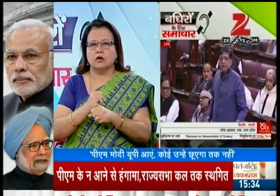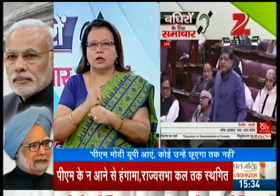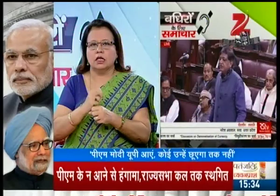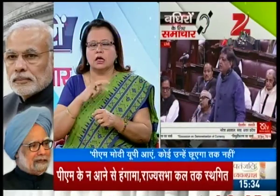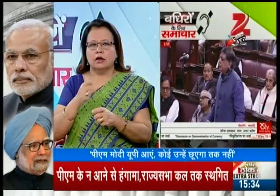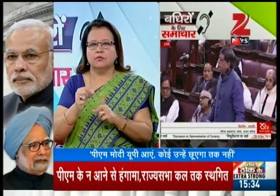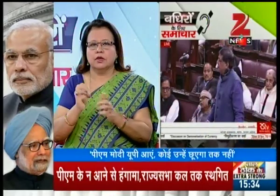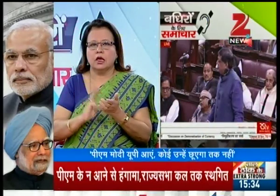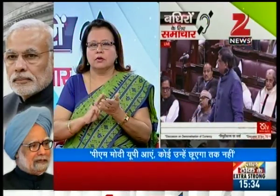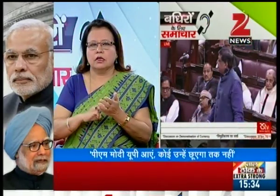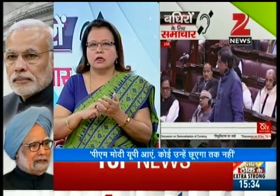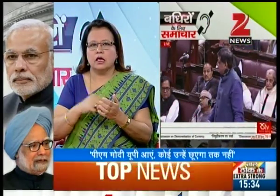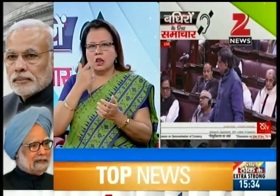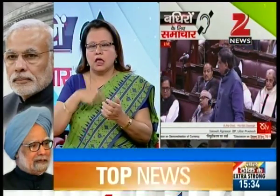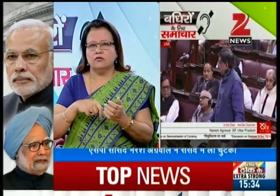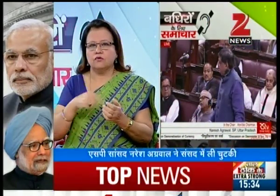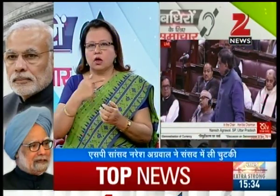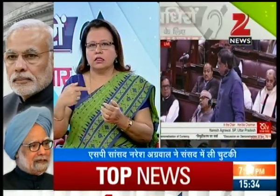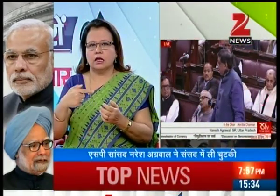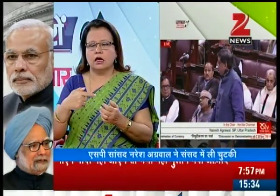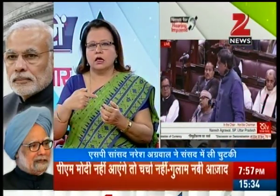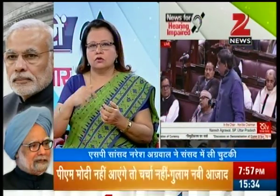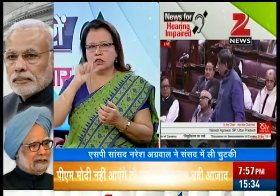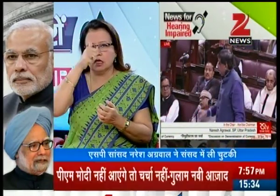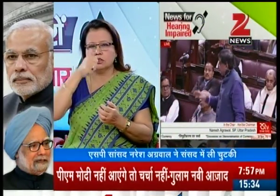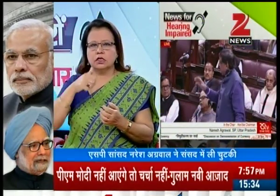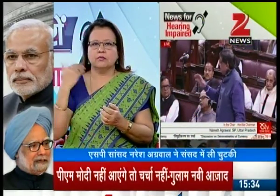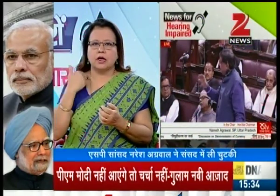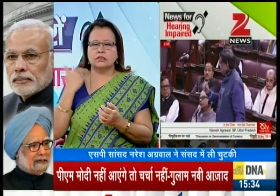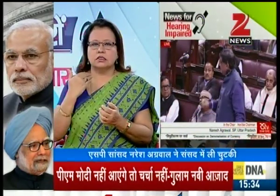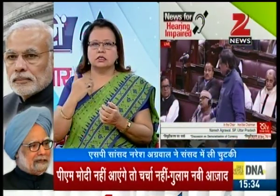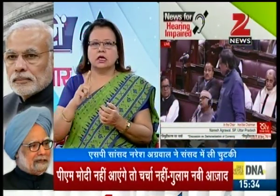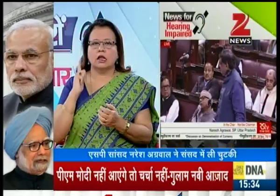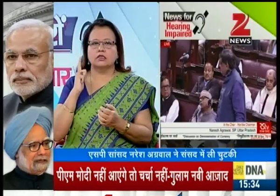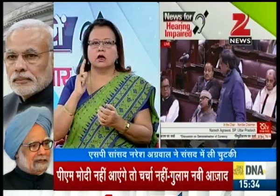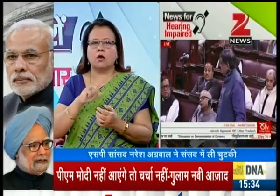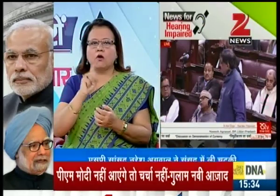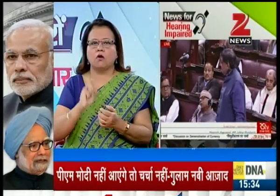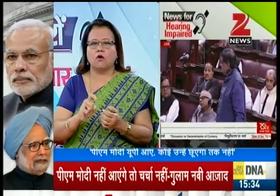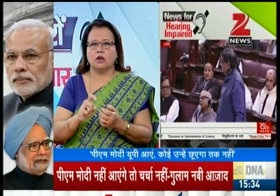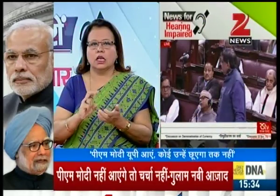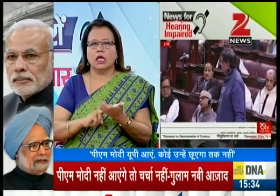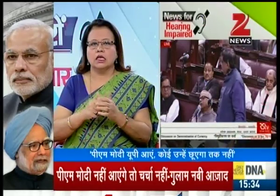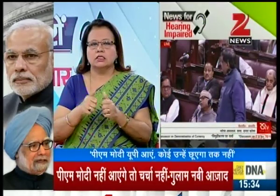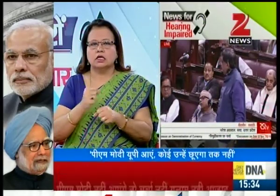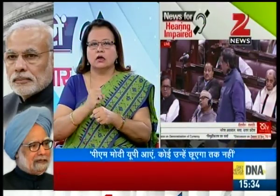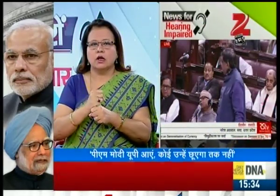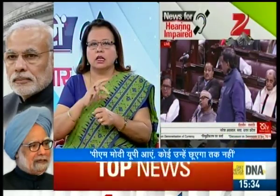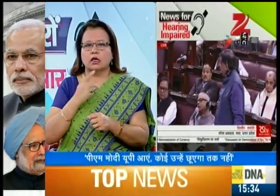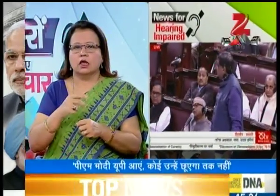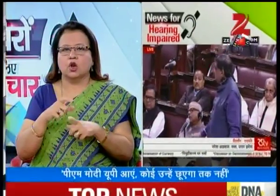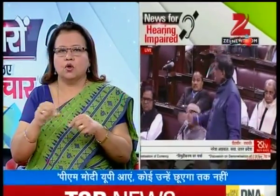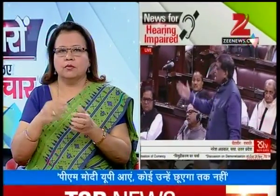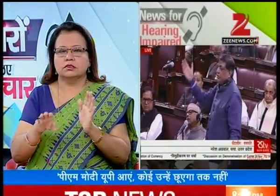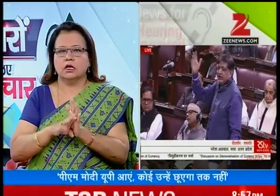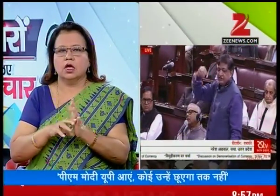अग्रवाल ने कहा कि अगर पीएम की जान को खतरा है तो देश की पाकिस्तान से रक्षा कौन करेगा नरेश अग्रवाल ने यह भी कहा